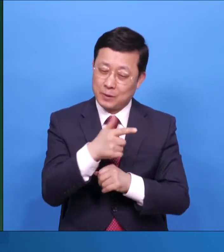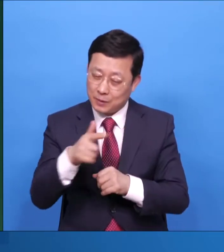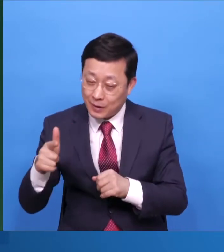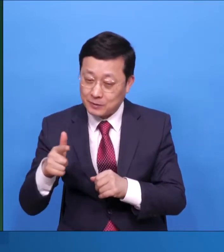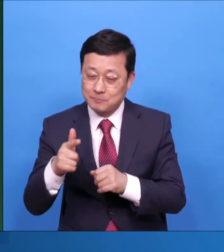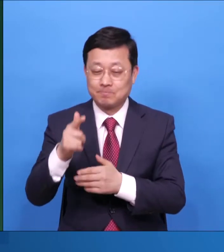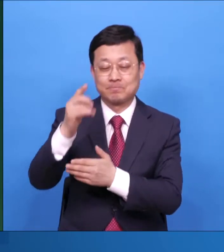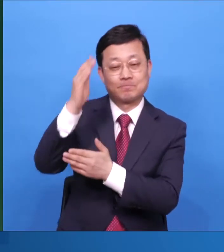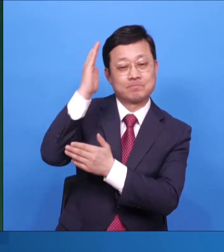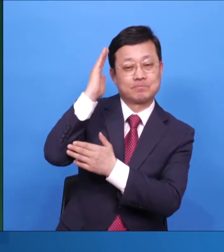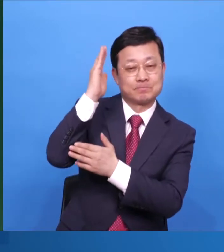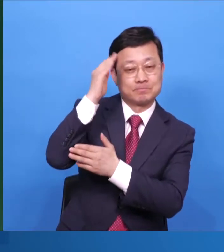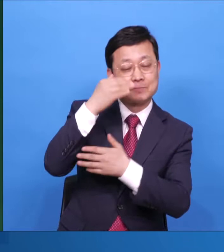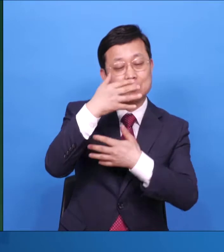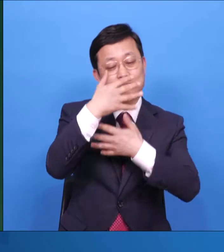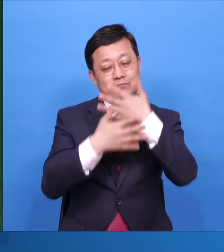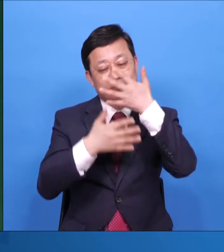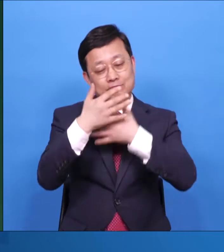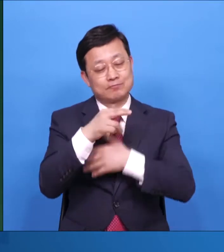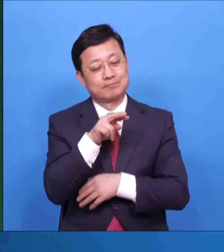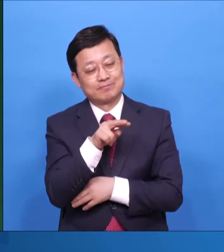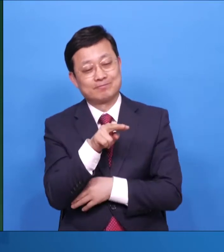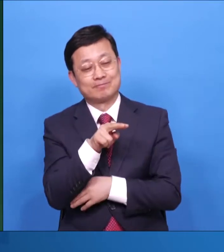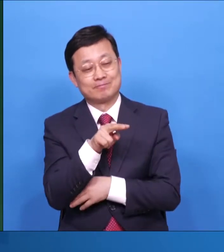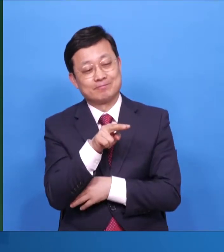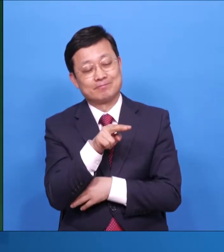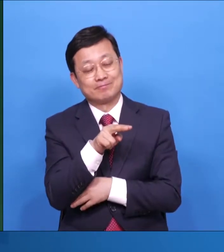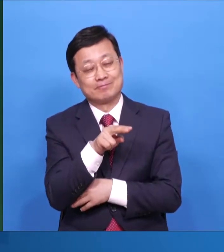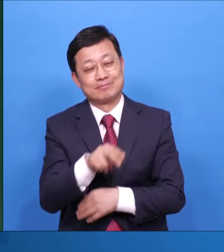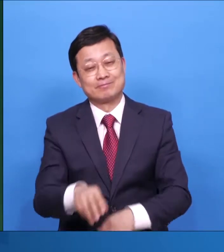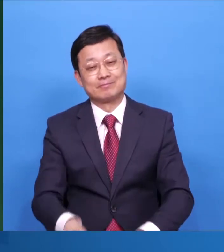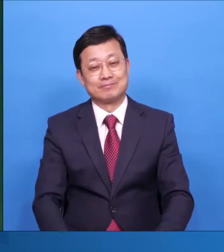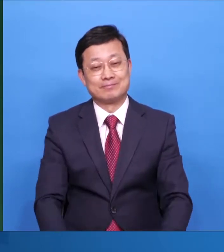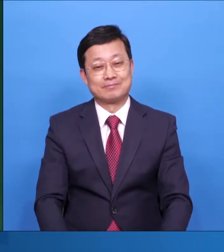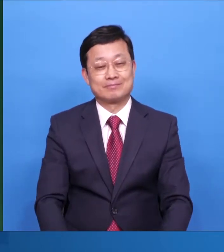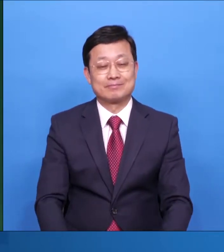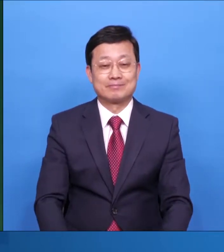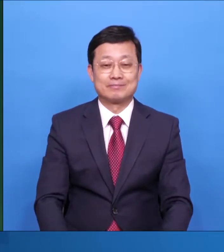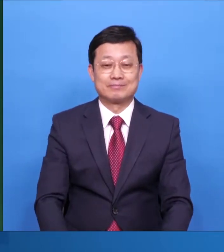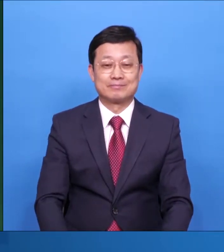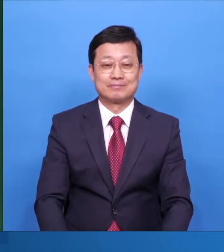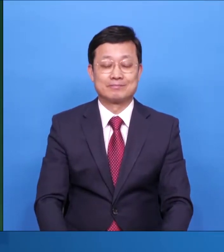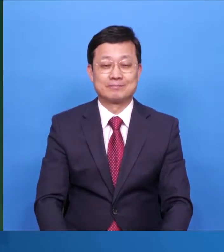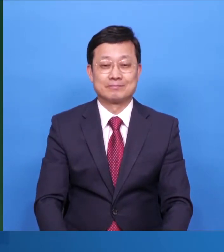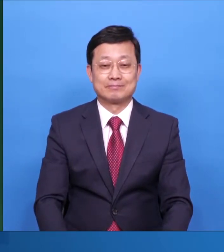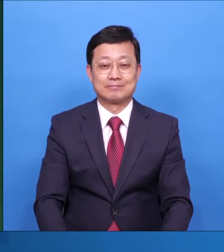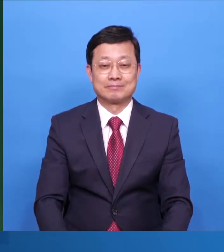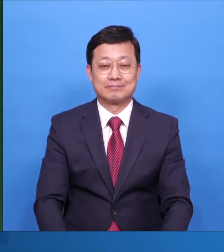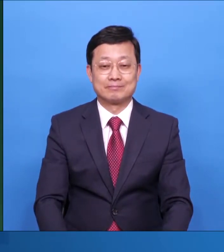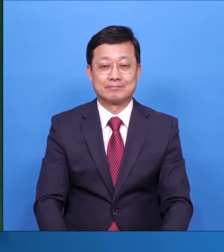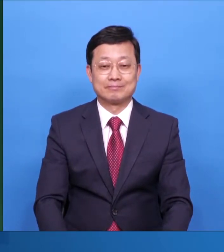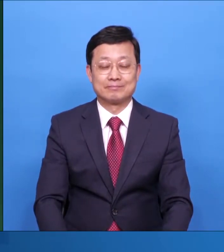hablando primeramente desde el cristianismo y estaba hablando de diferentes cosas acerca de la historia.